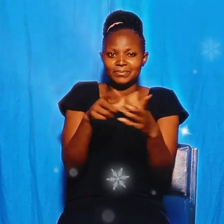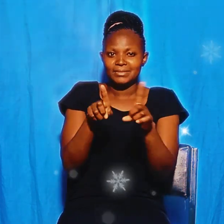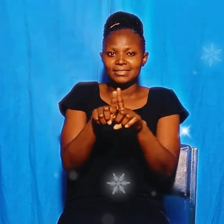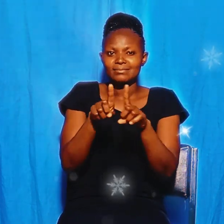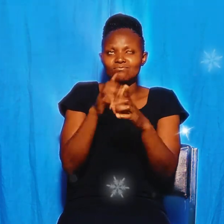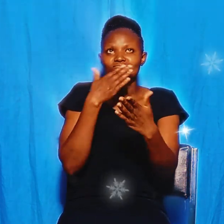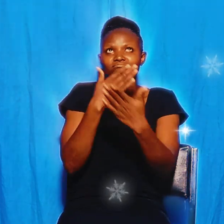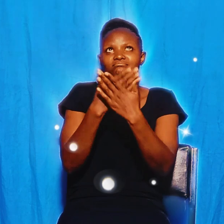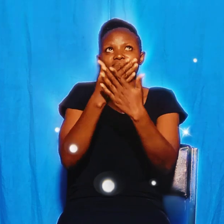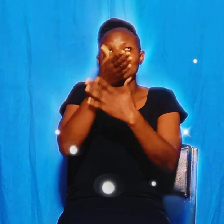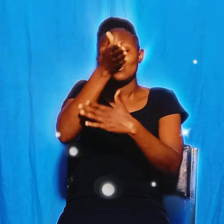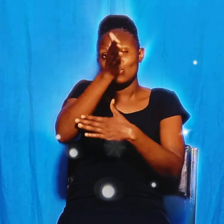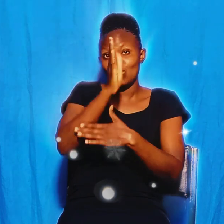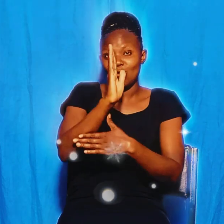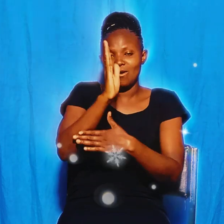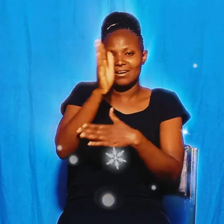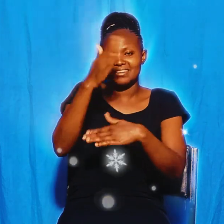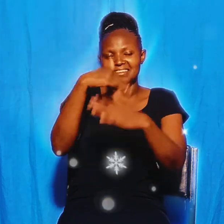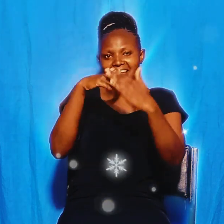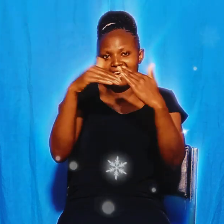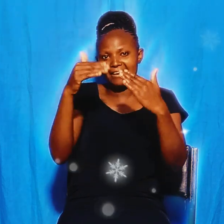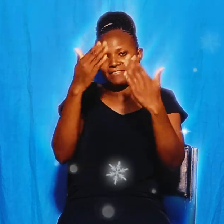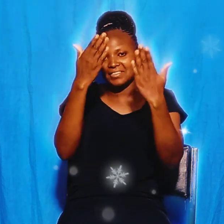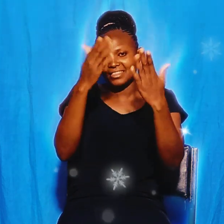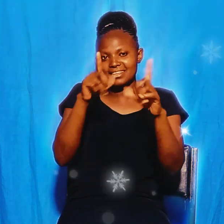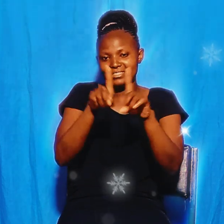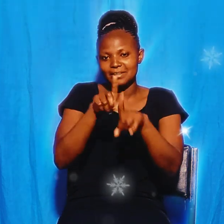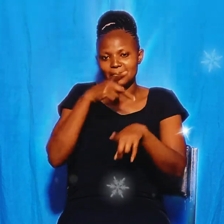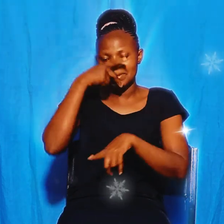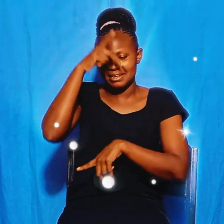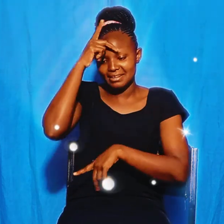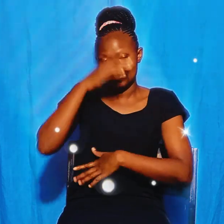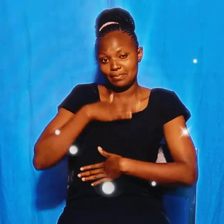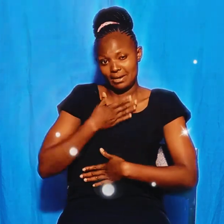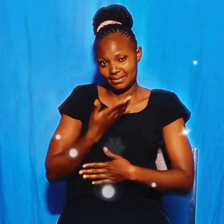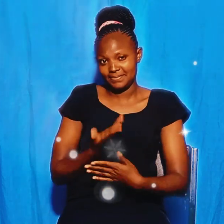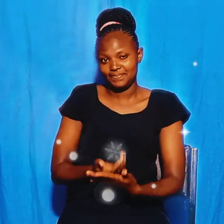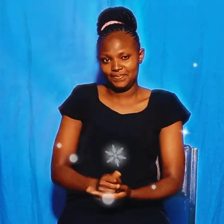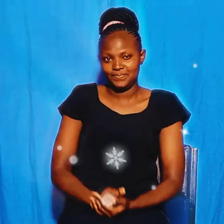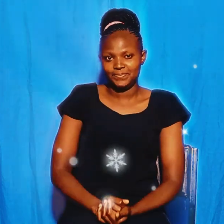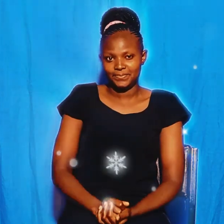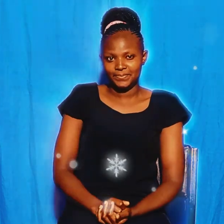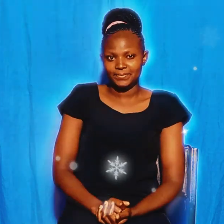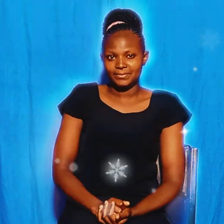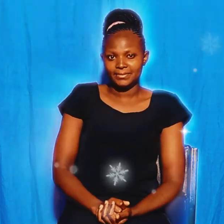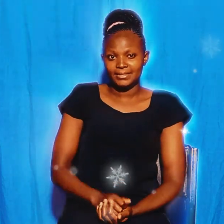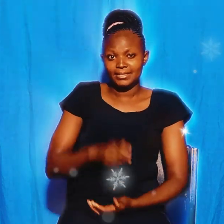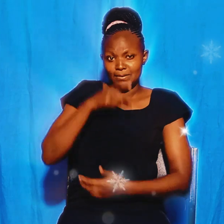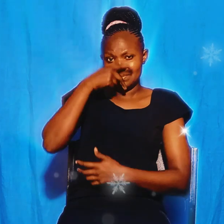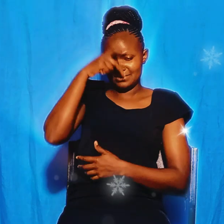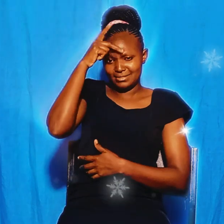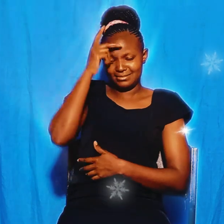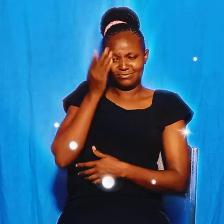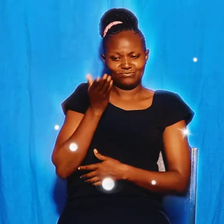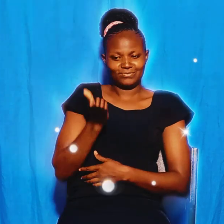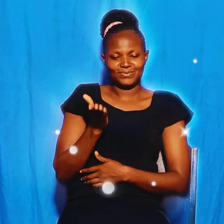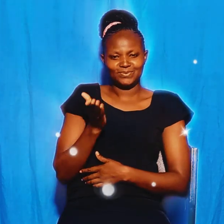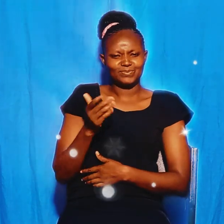kuitu wa itune na asi makwa. Asi ya makwa ni meendete munomono.